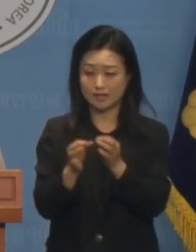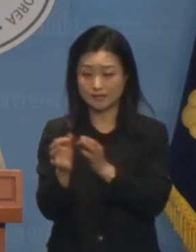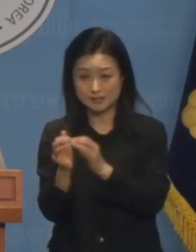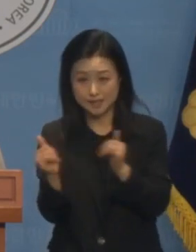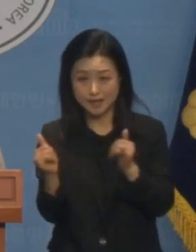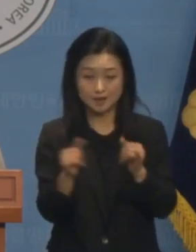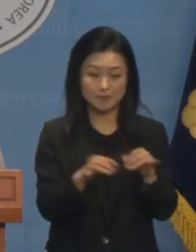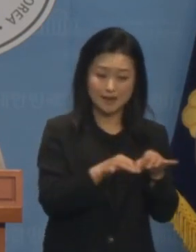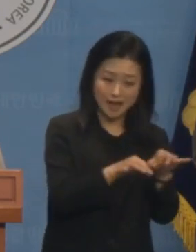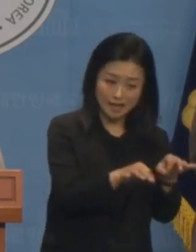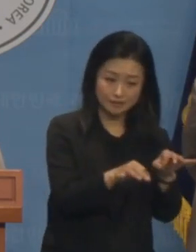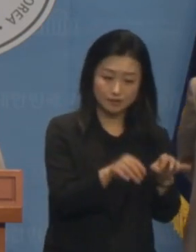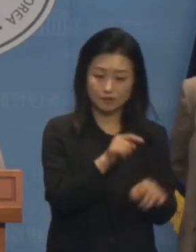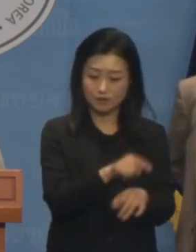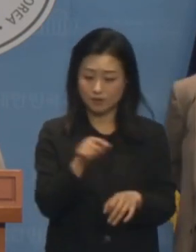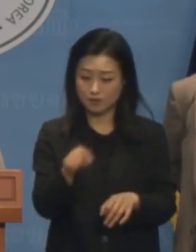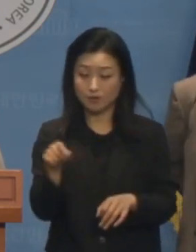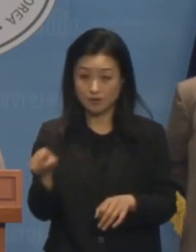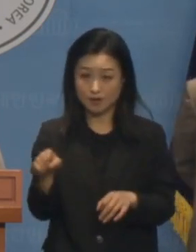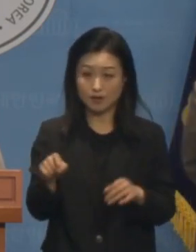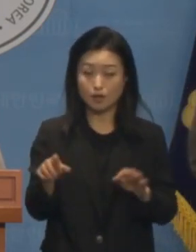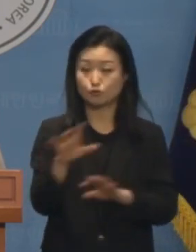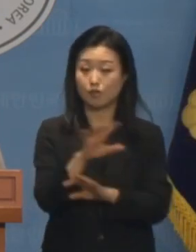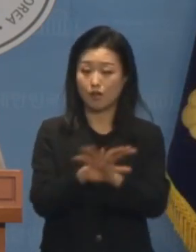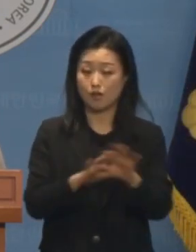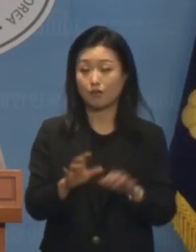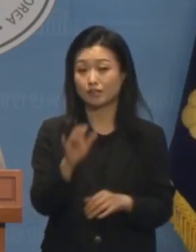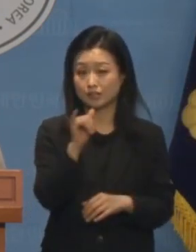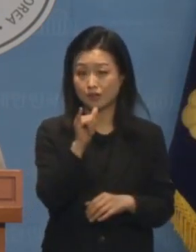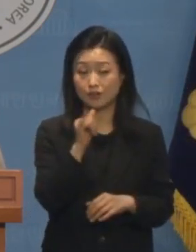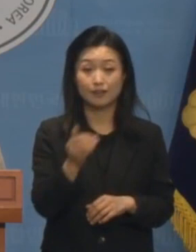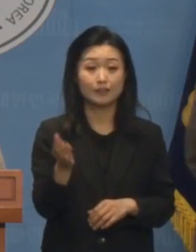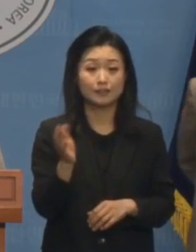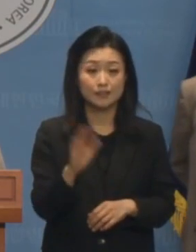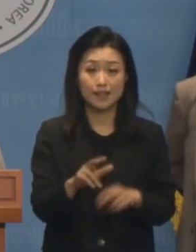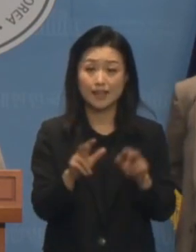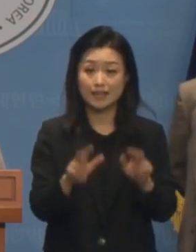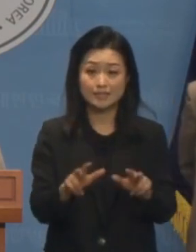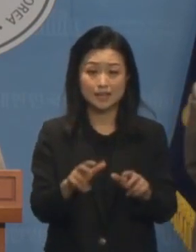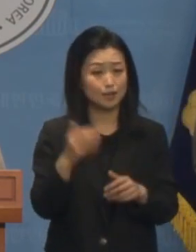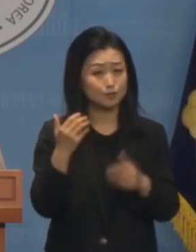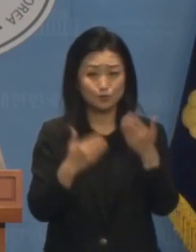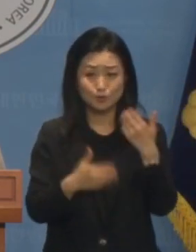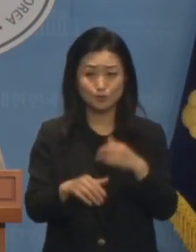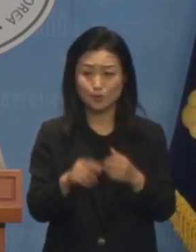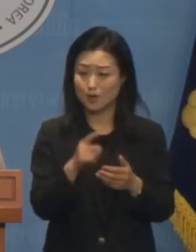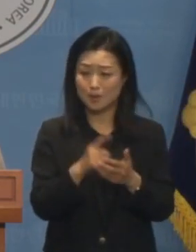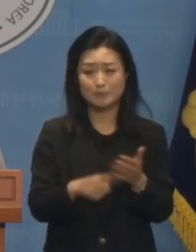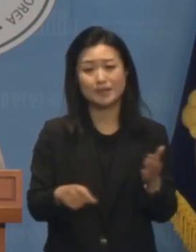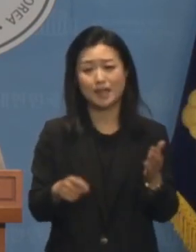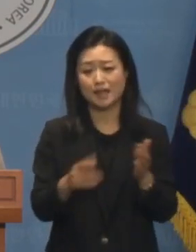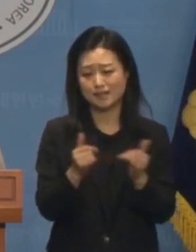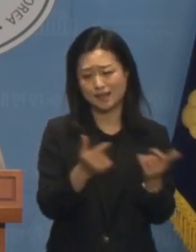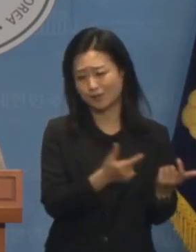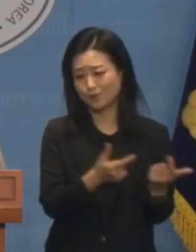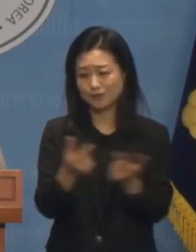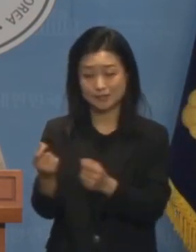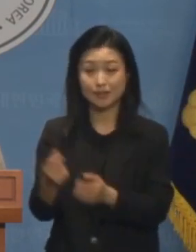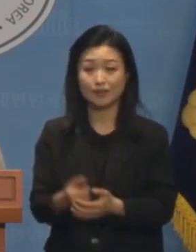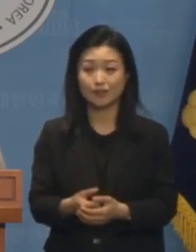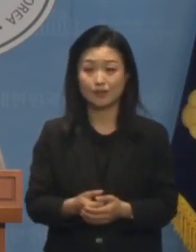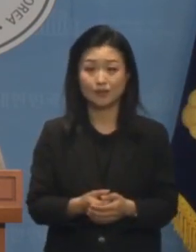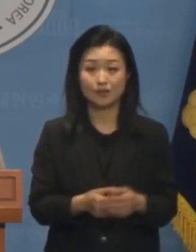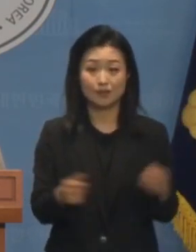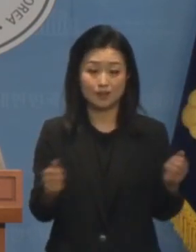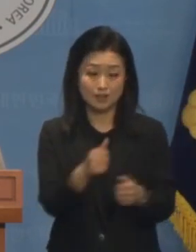등의 이해관계가 맞물려 돌아간다고 합니다. 하지만 이제는 그 누구도 피해자가 아닐 수 없습니다.